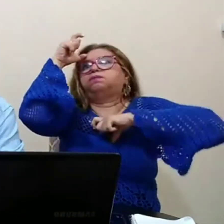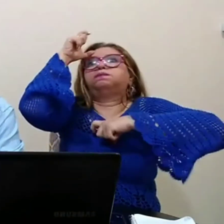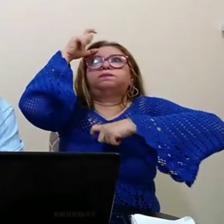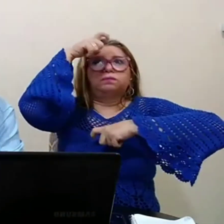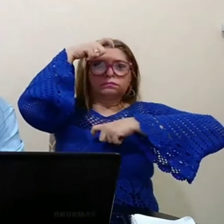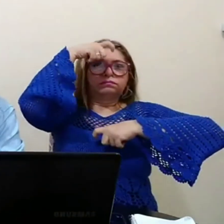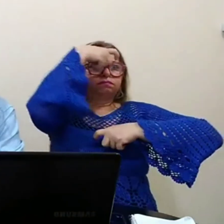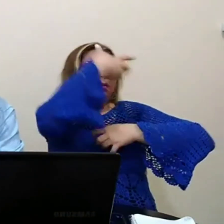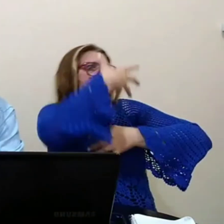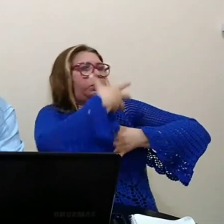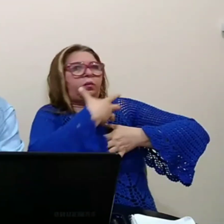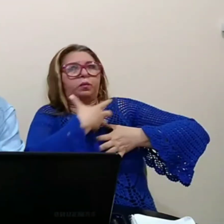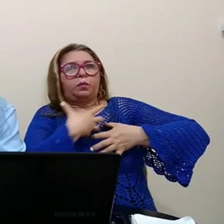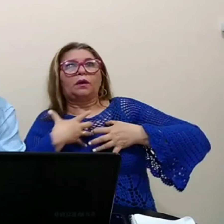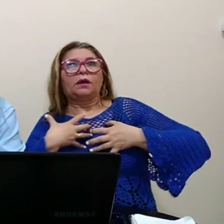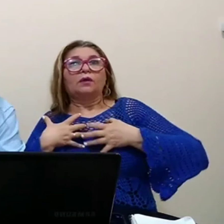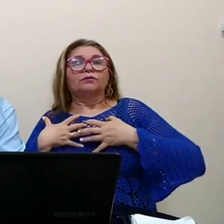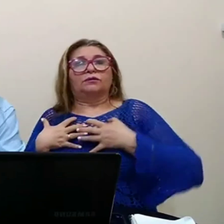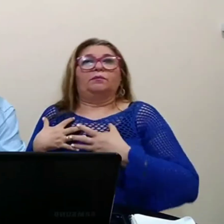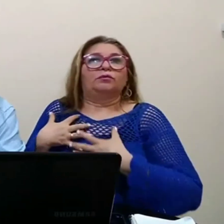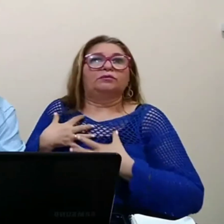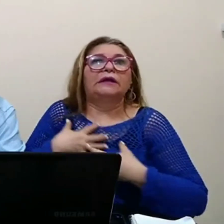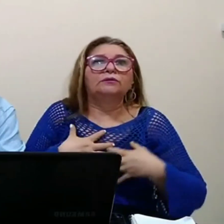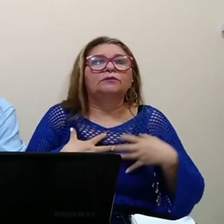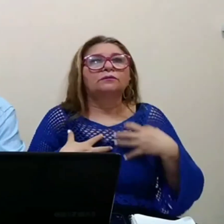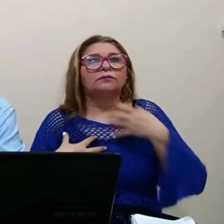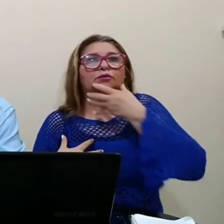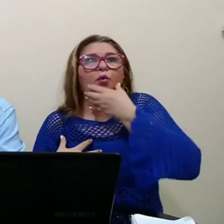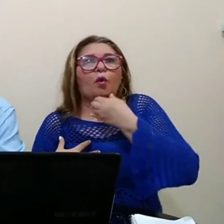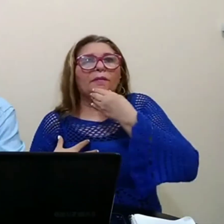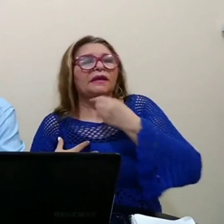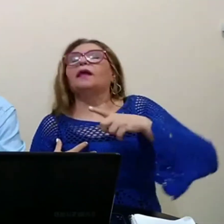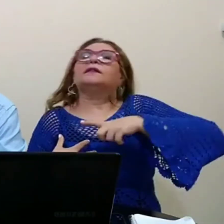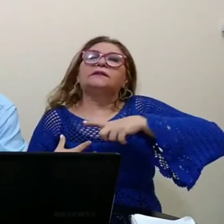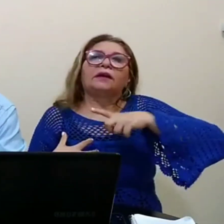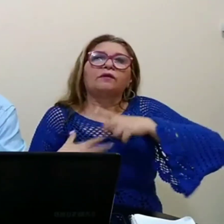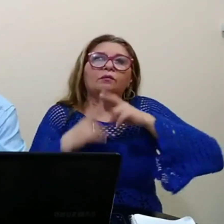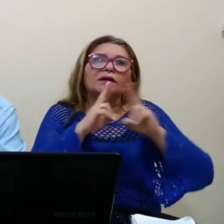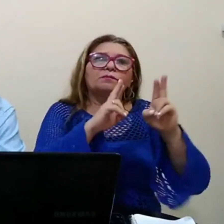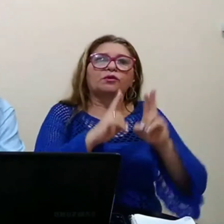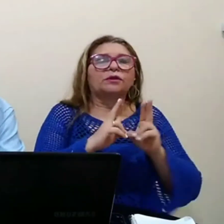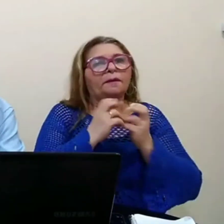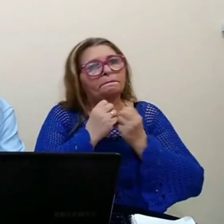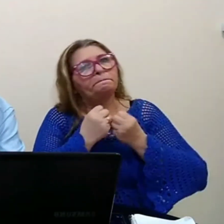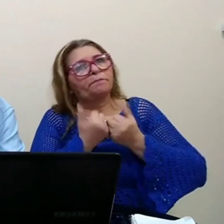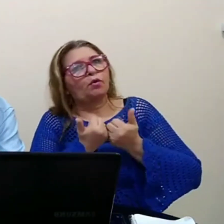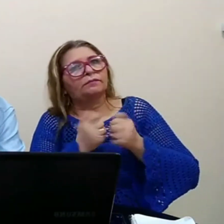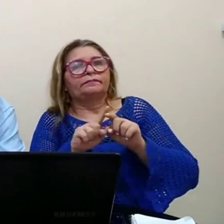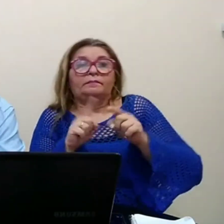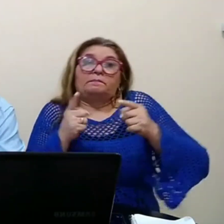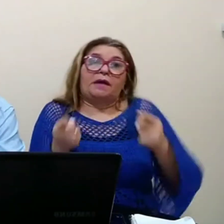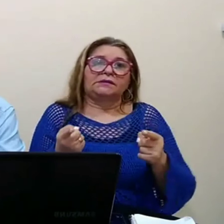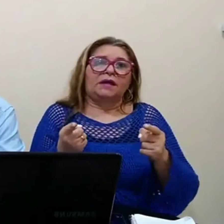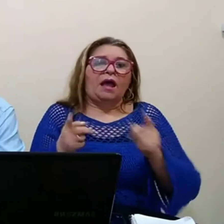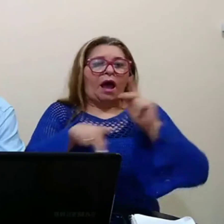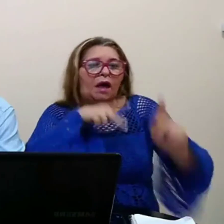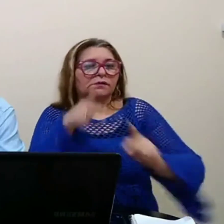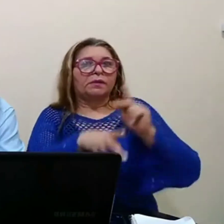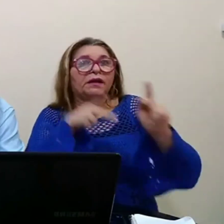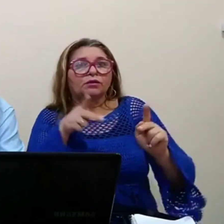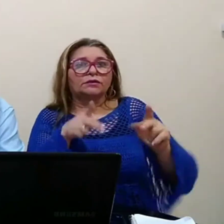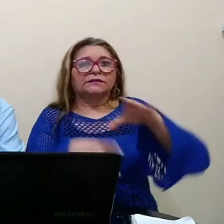muito maltratado pelos demônios, e ele teve uma reação muito boa. Por outro lado, as pessoas